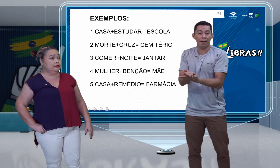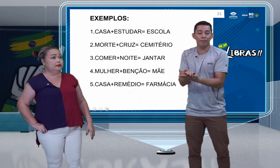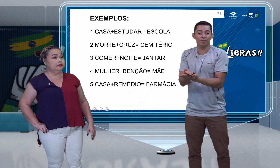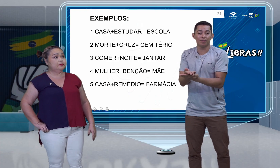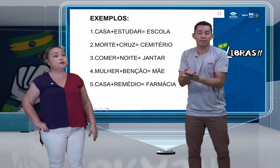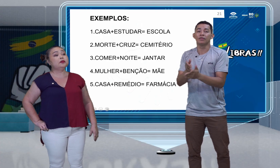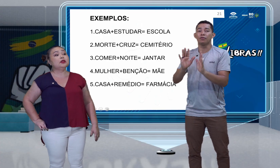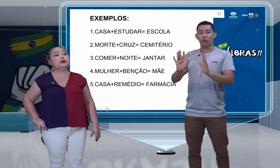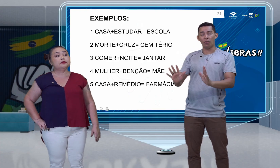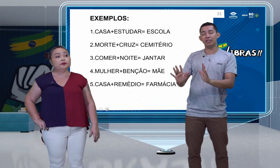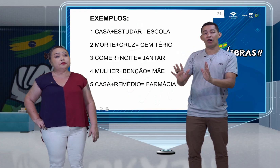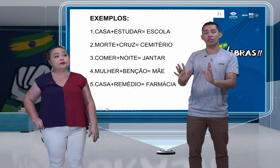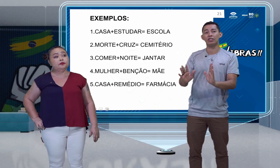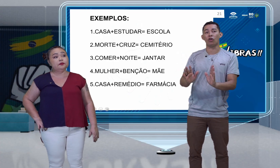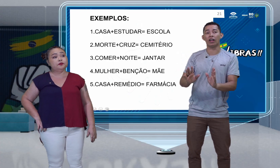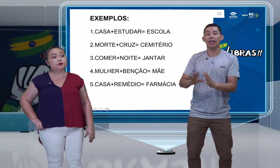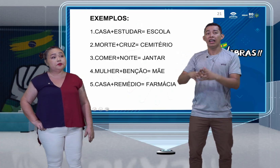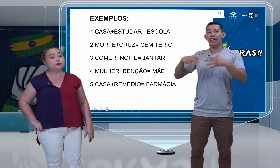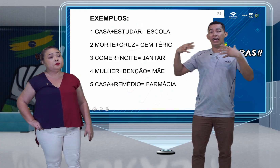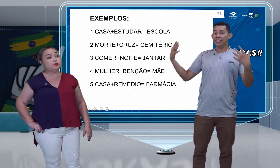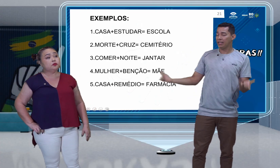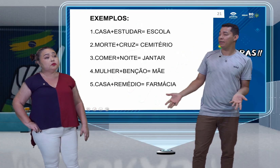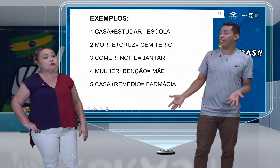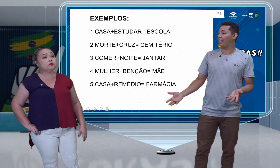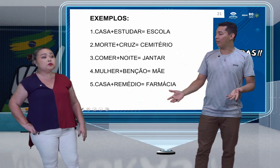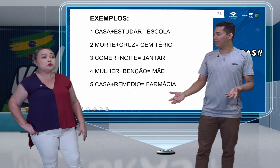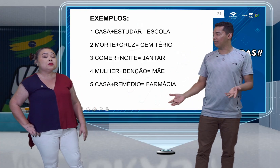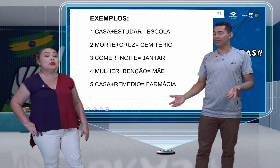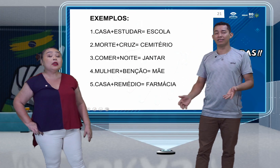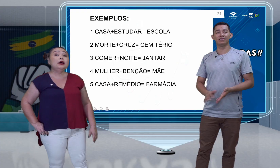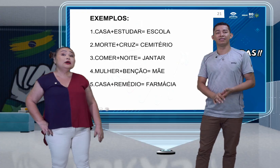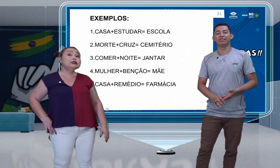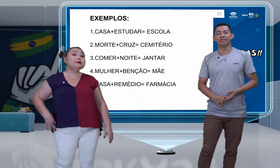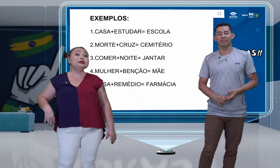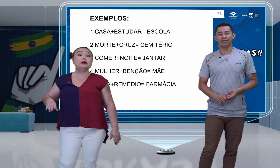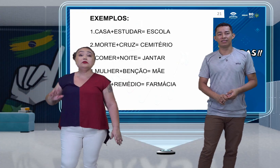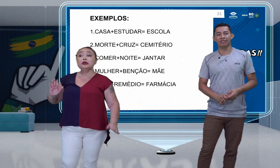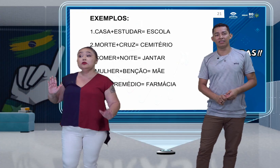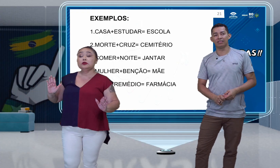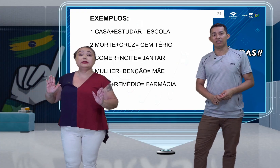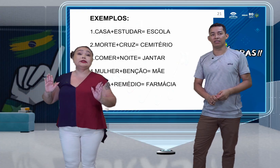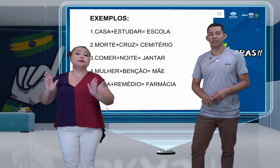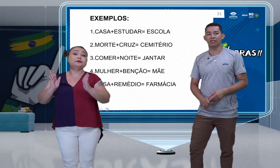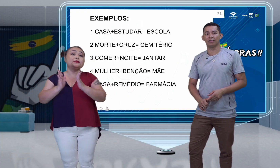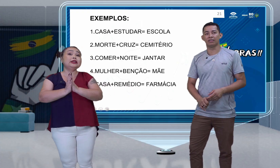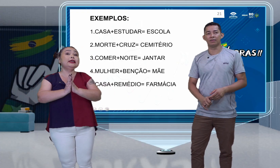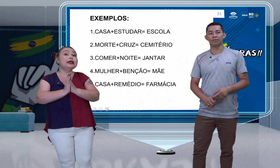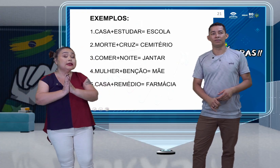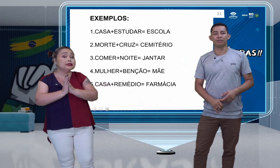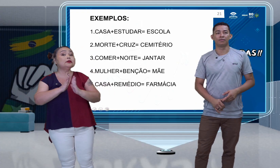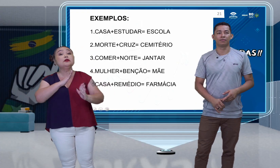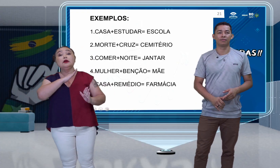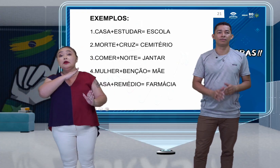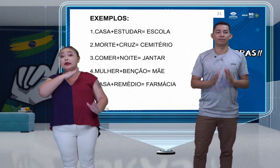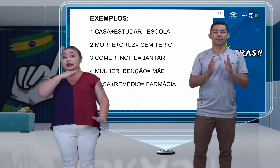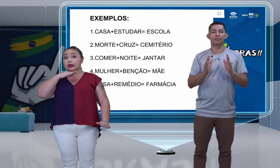estudar. Forma o sinal de escola. E cemitério? Cemitério tem dois. Tem esse